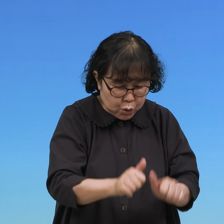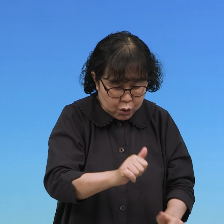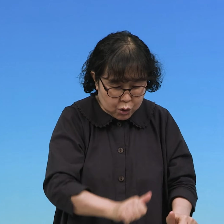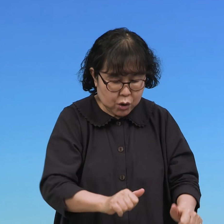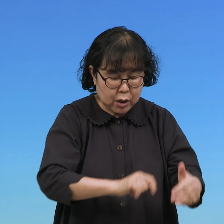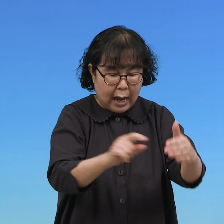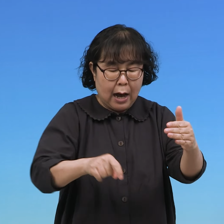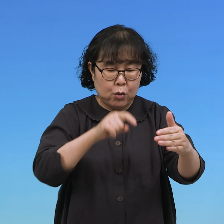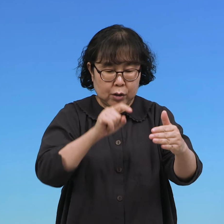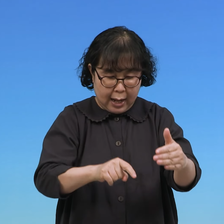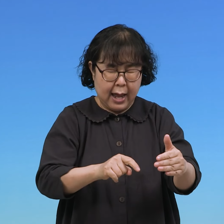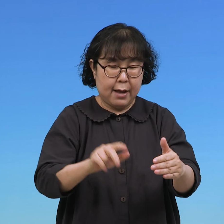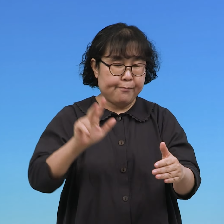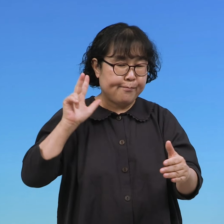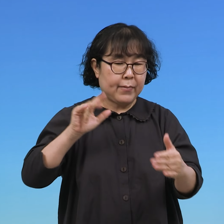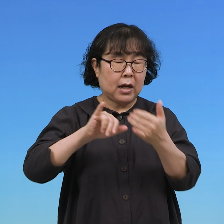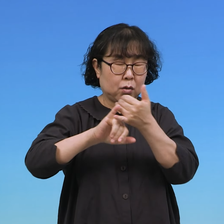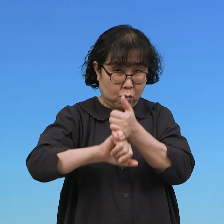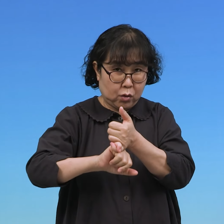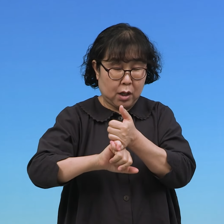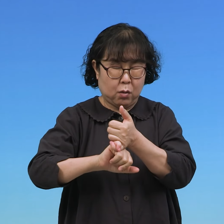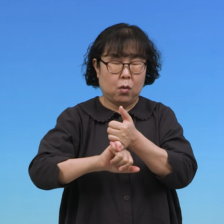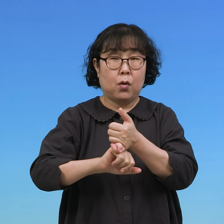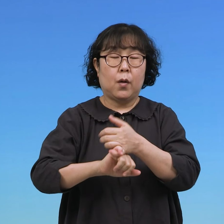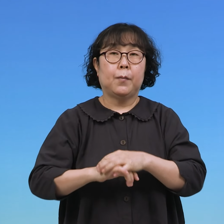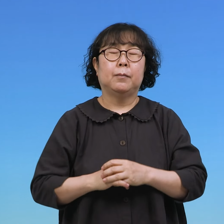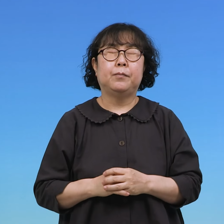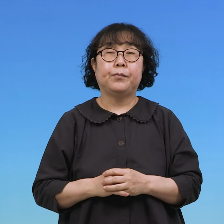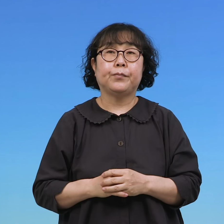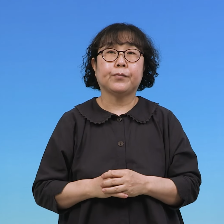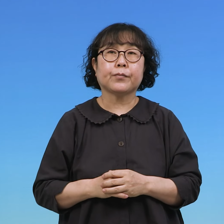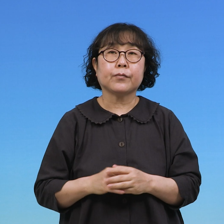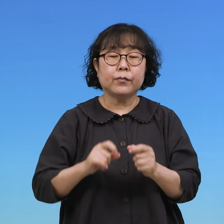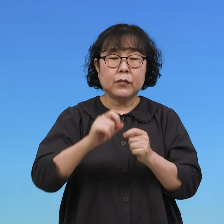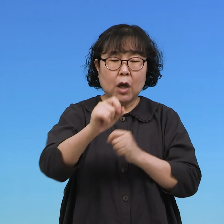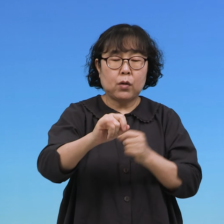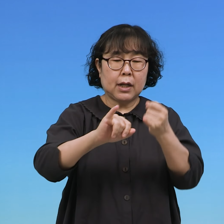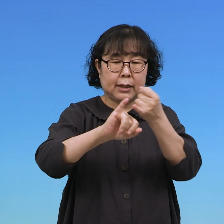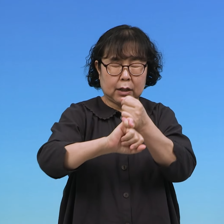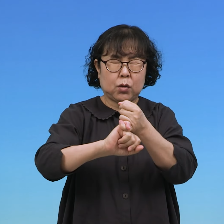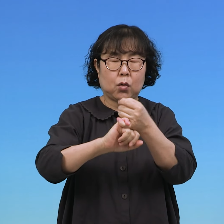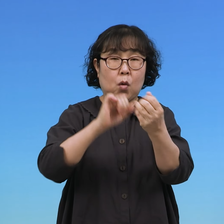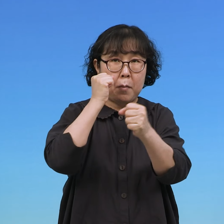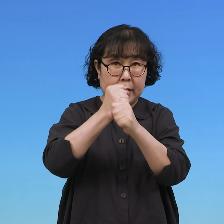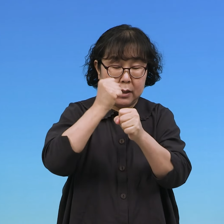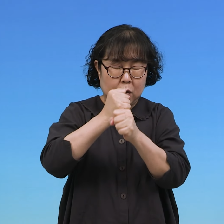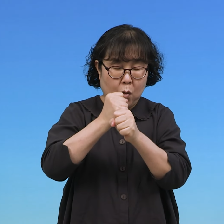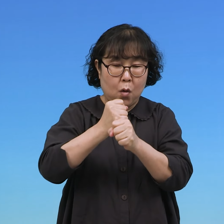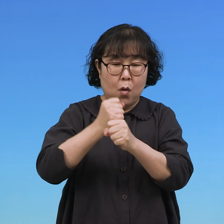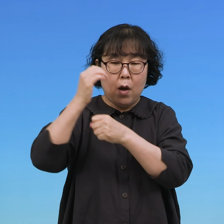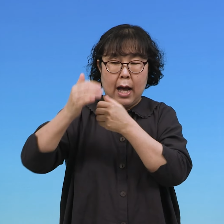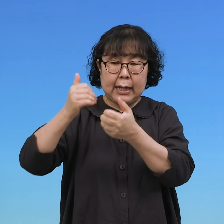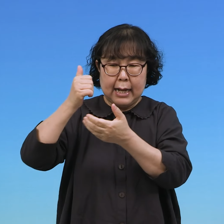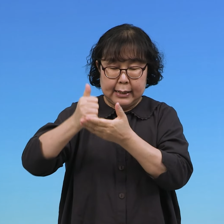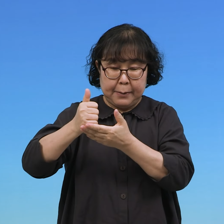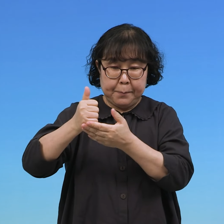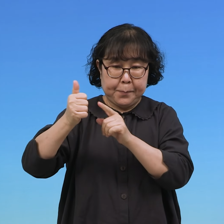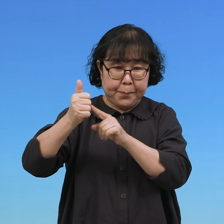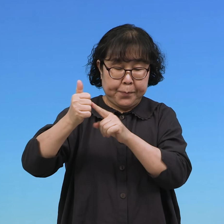사이에 세워서 영원한 언약을 삼고, 그 다음도 보세요. 하나님께서 이렇게 말씀하세요. 하나님이신 나, 또